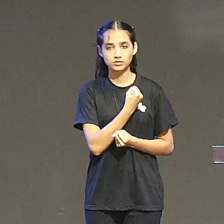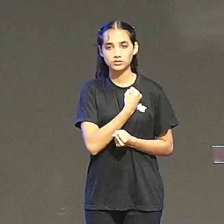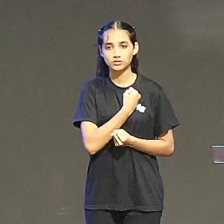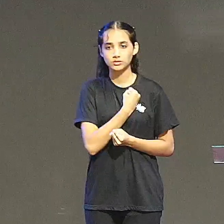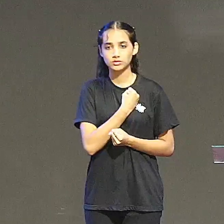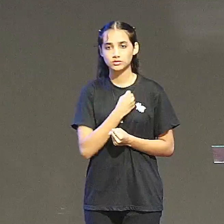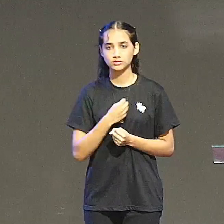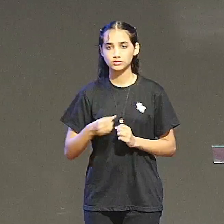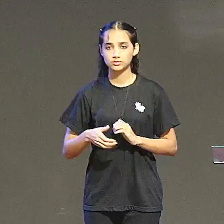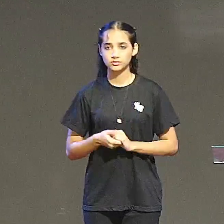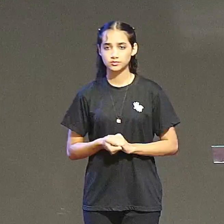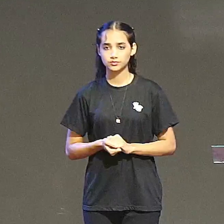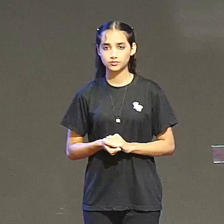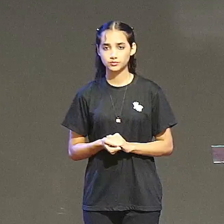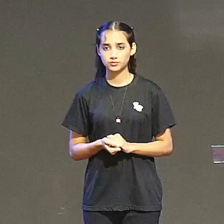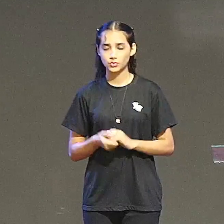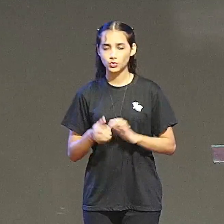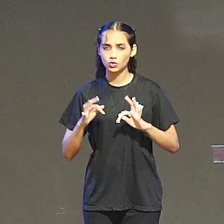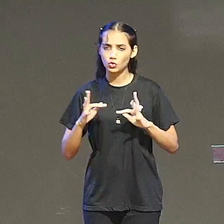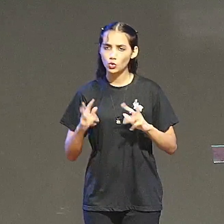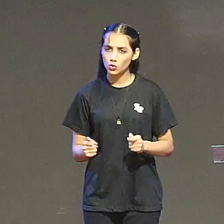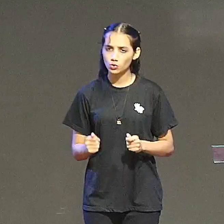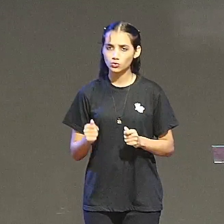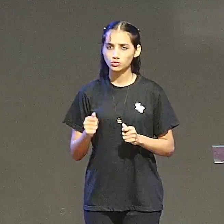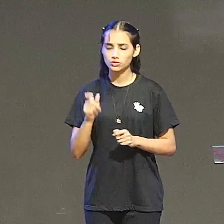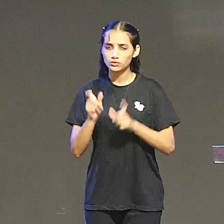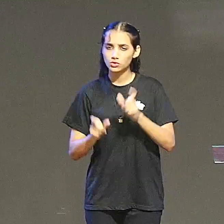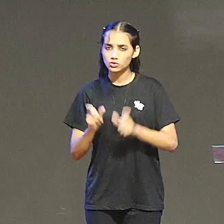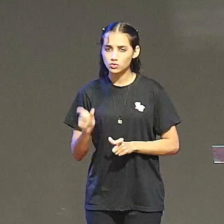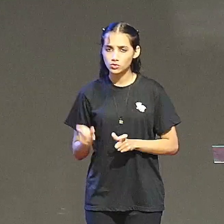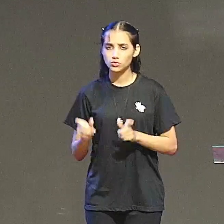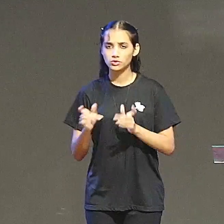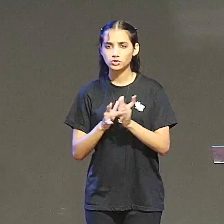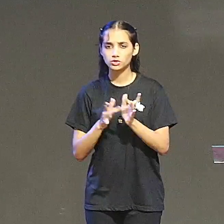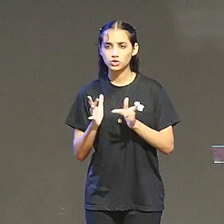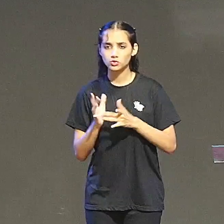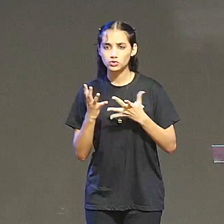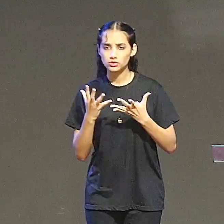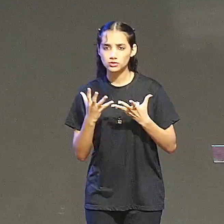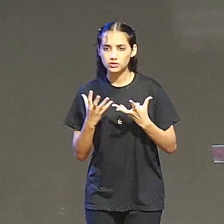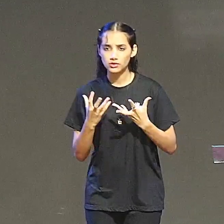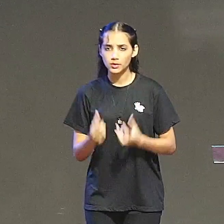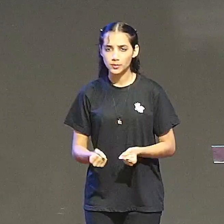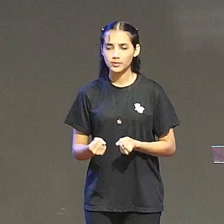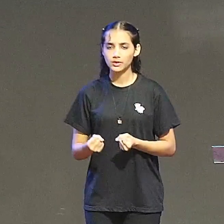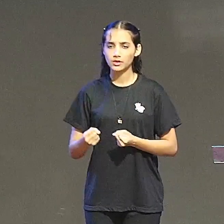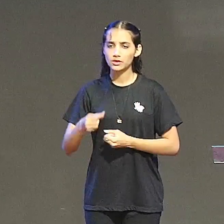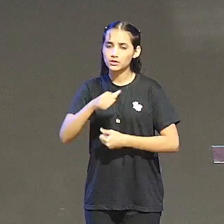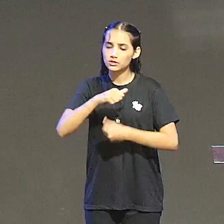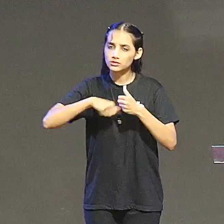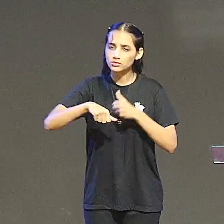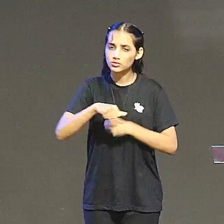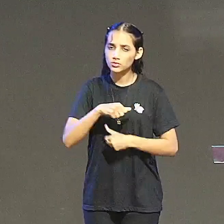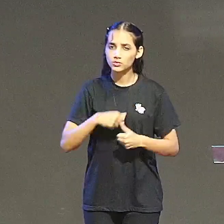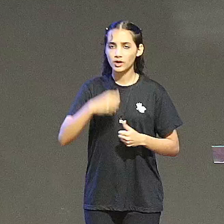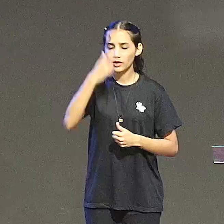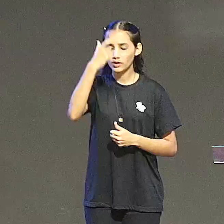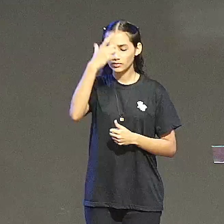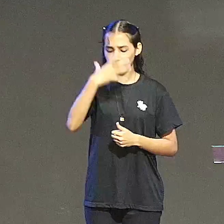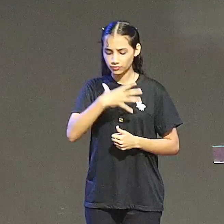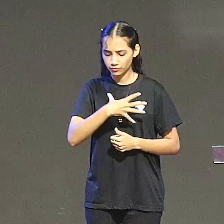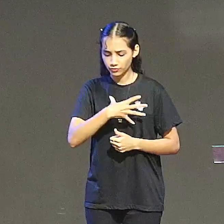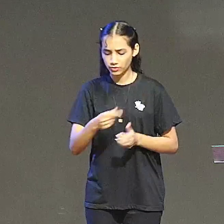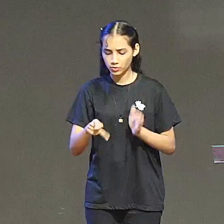o poder de se tornarem filhos de Deus presta atenção nessa palavra poder ser filho de